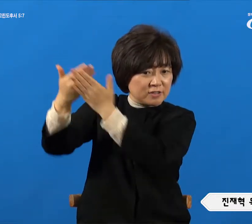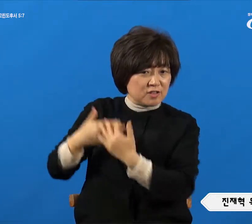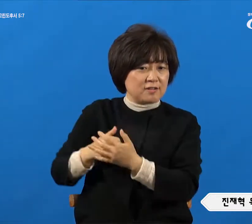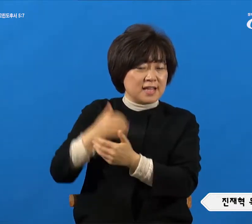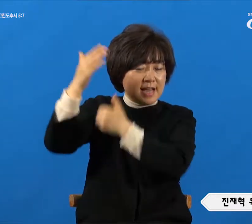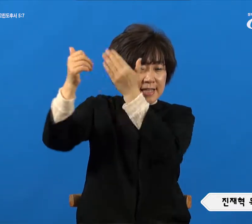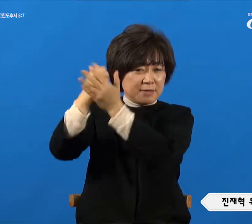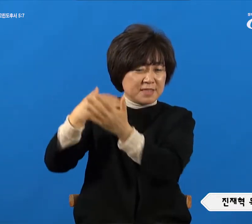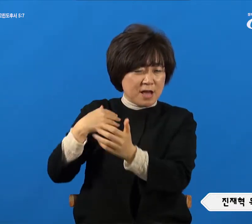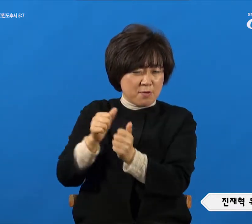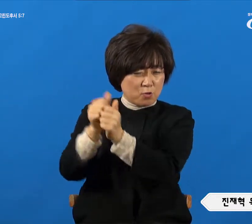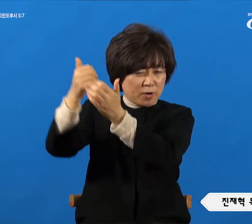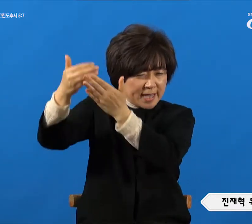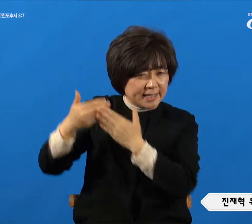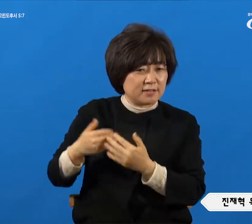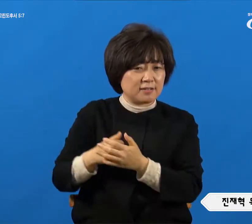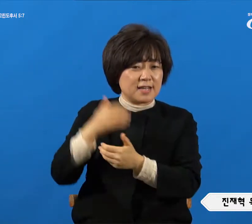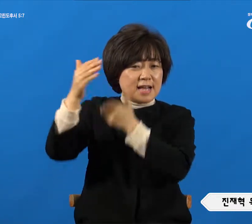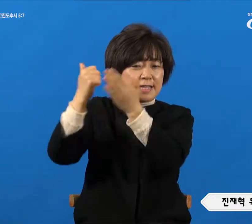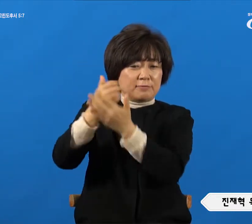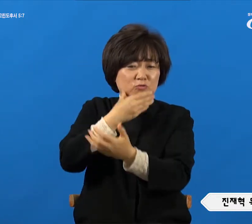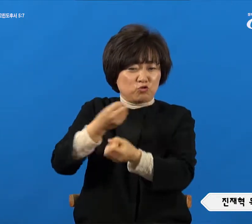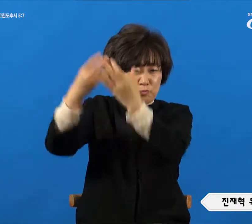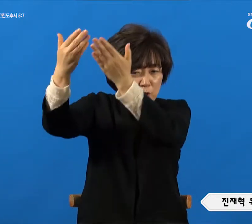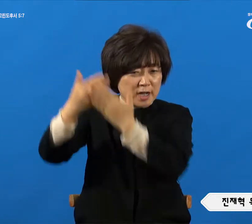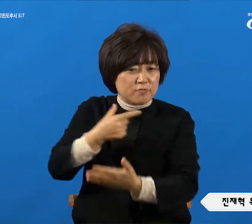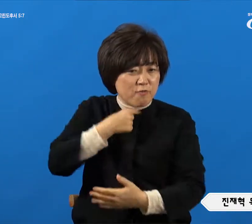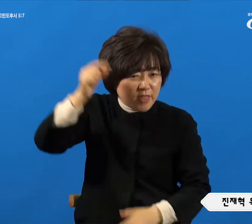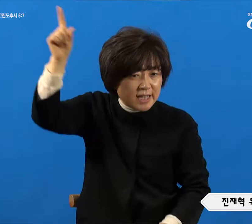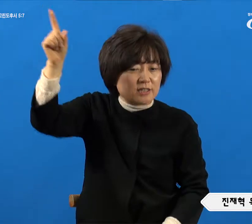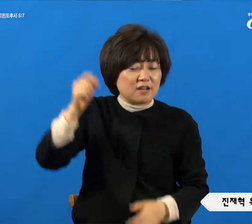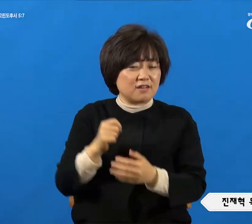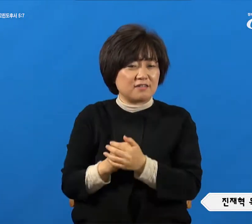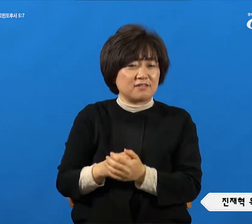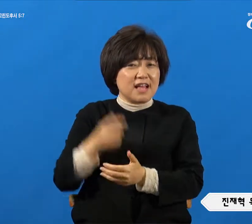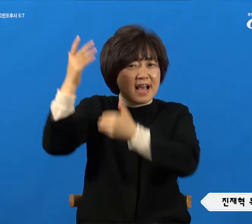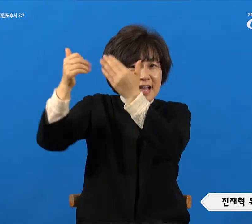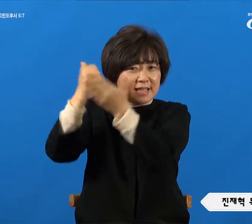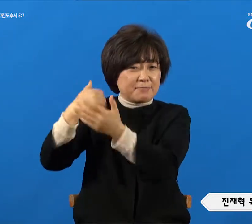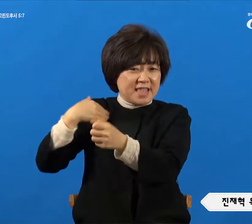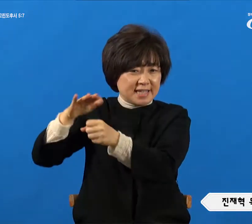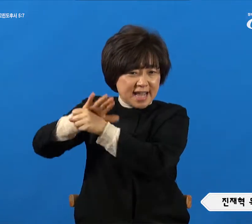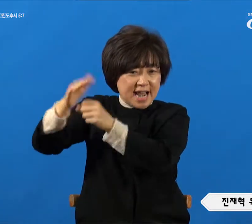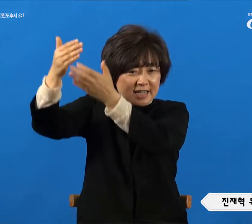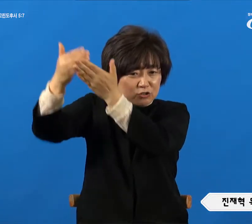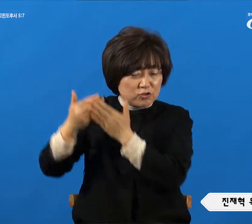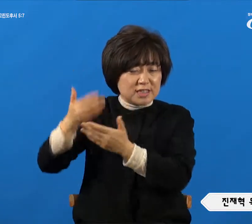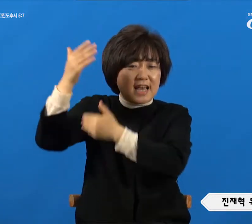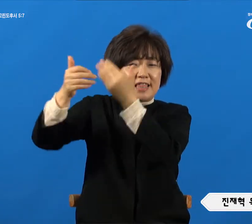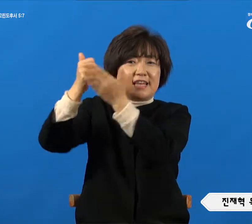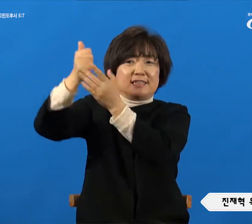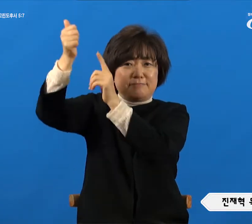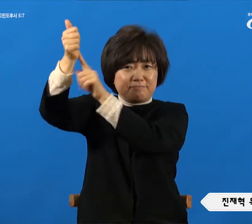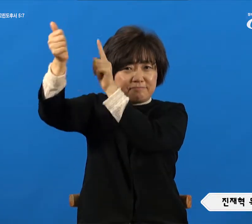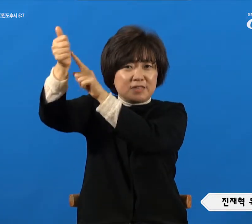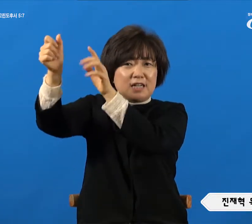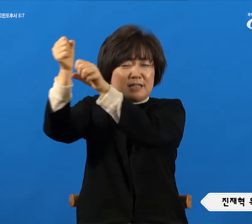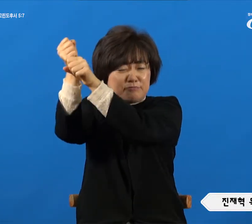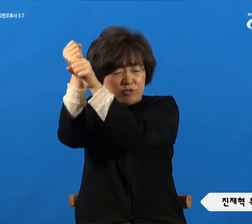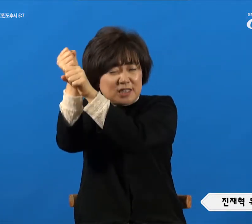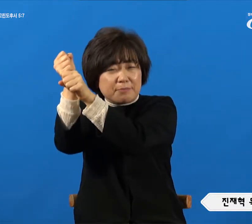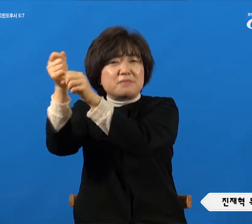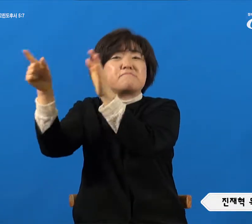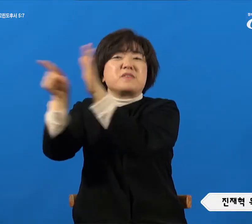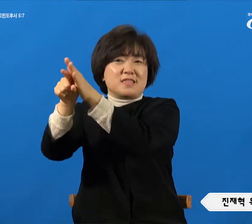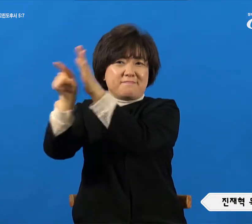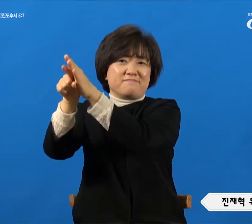하십니다. 나와 동행하십니다. 나를 축복하시기를 원하시고 나를 사랑하시는 그 하나님을